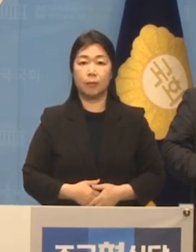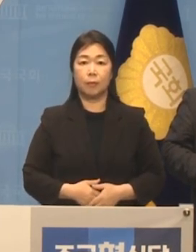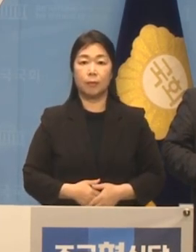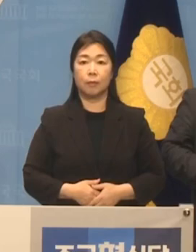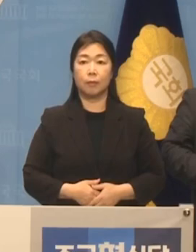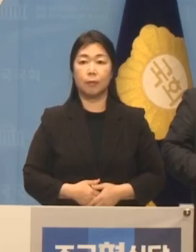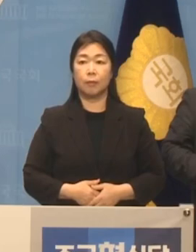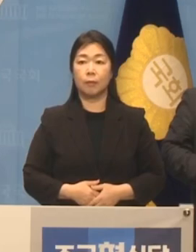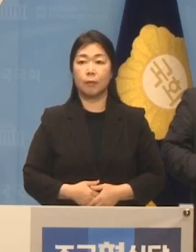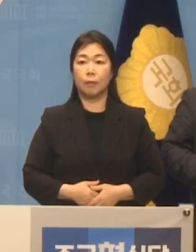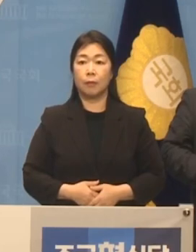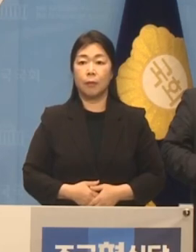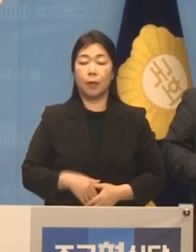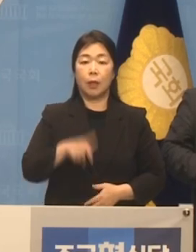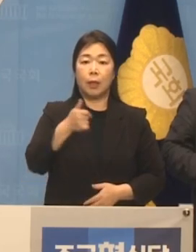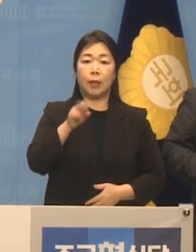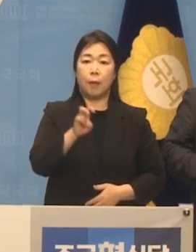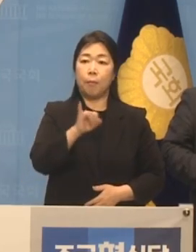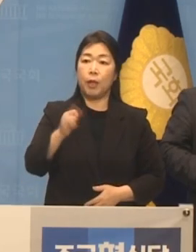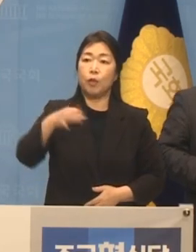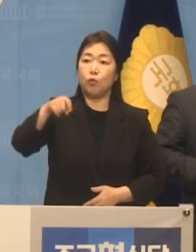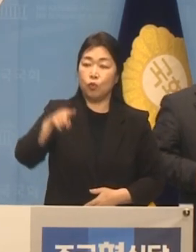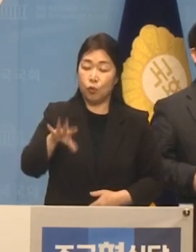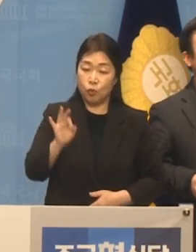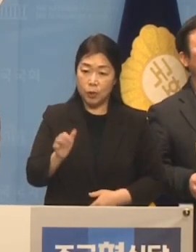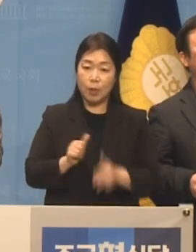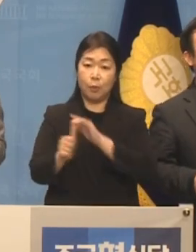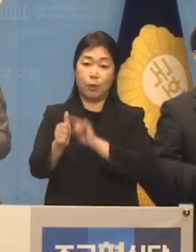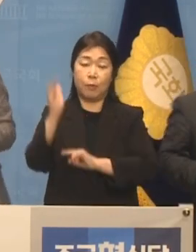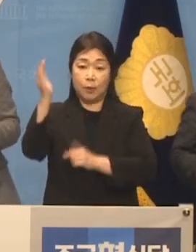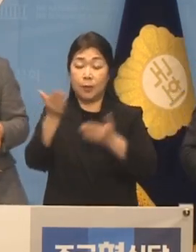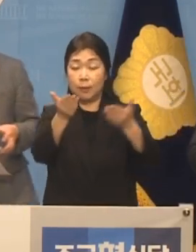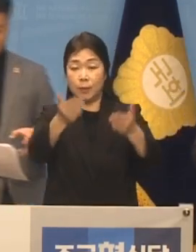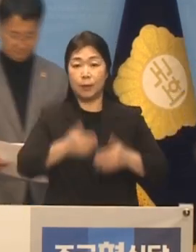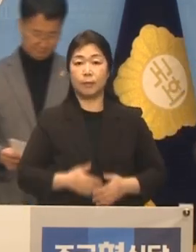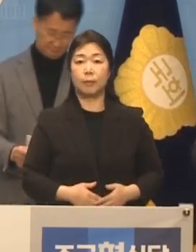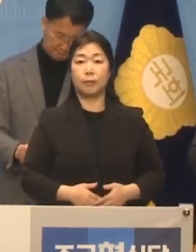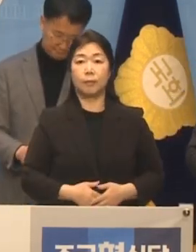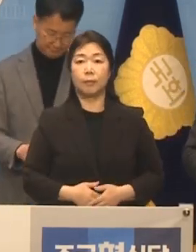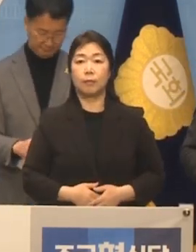네, 우리 김민웅 대표님의 발언이 있겠습니다.